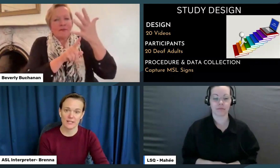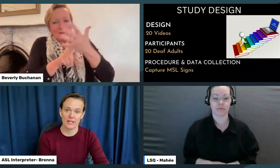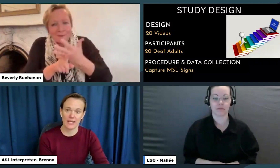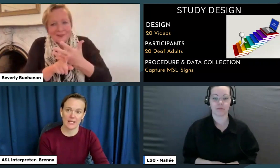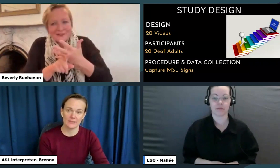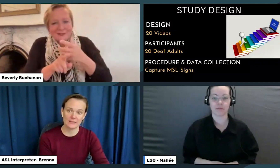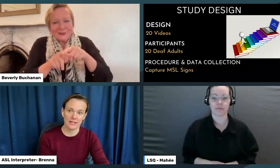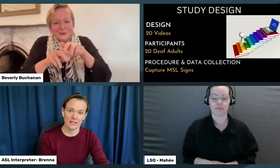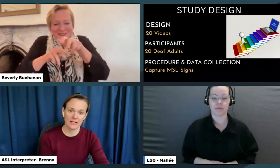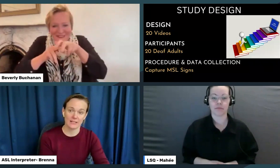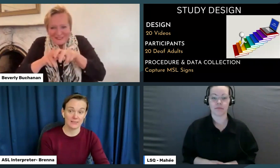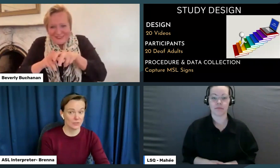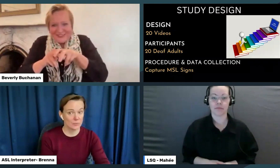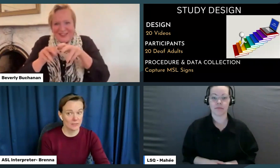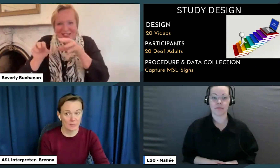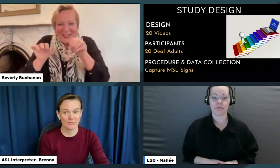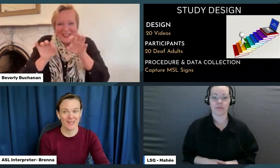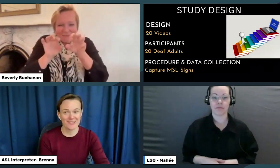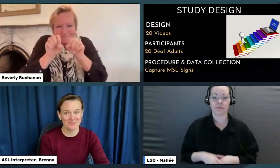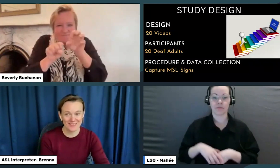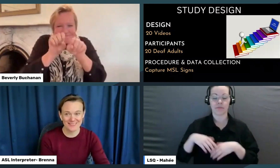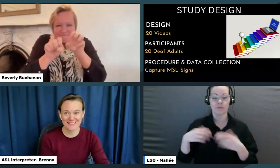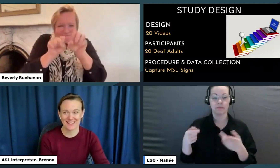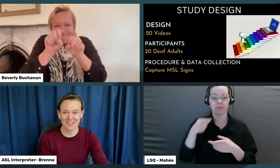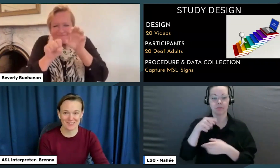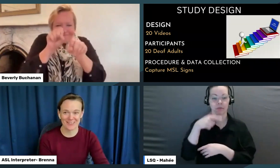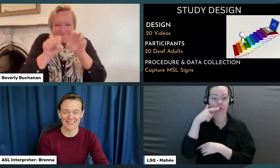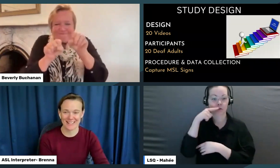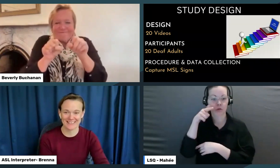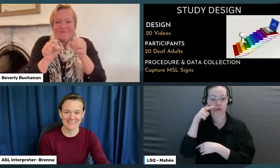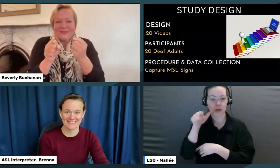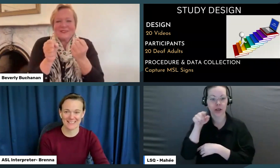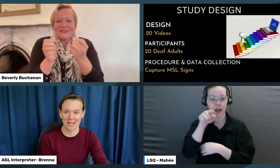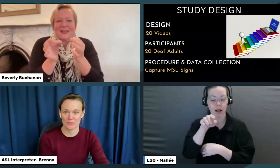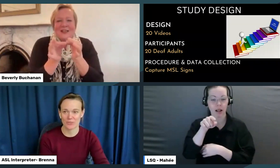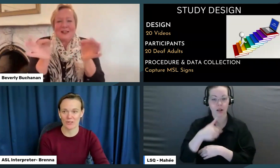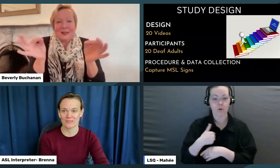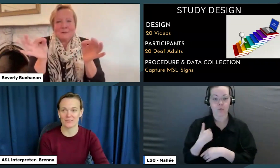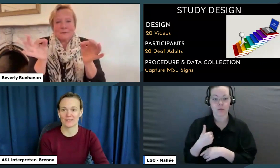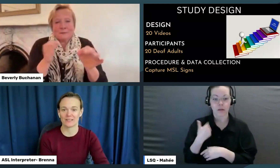sourds. Ça m'a pris environ 5 mois d'analyse pour capter